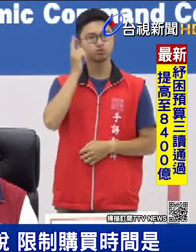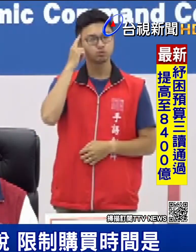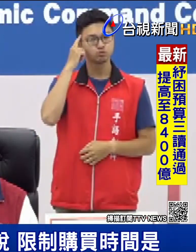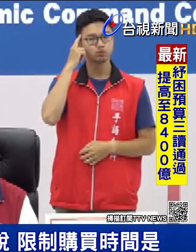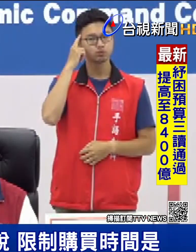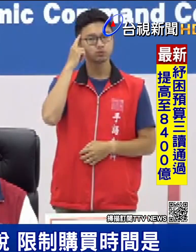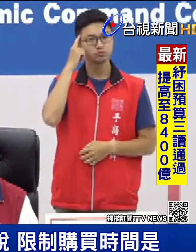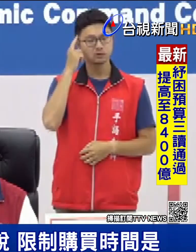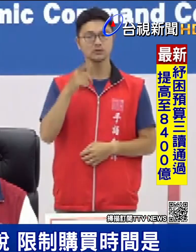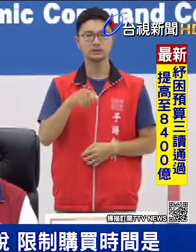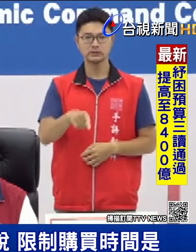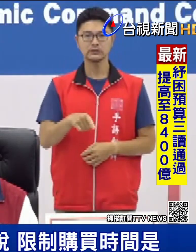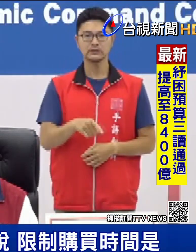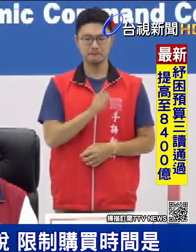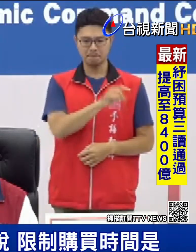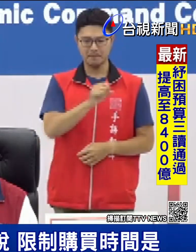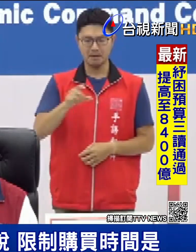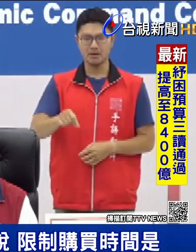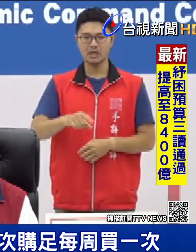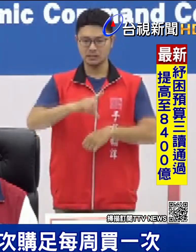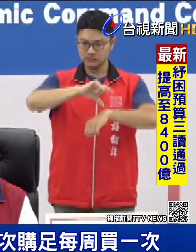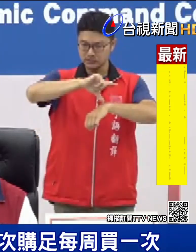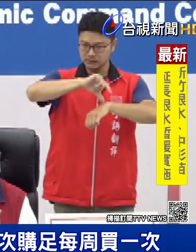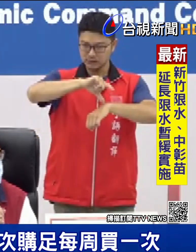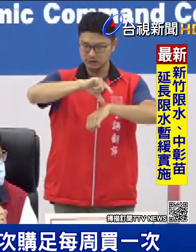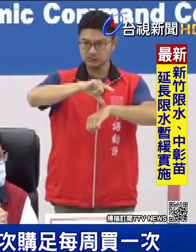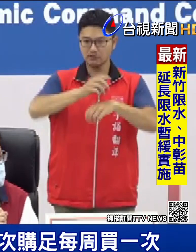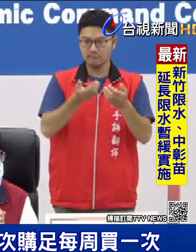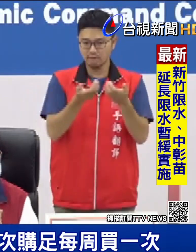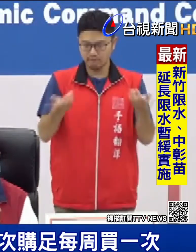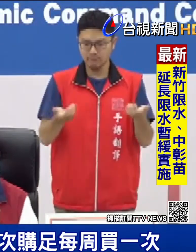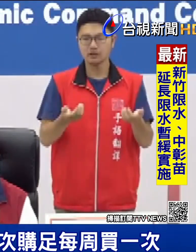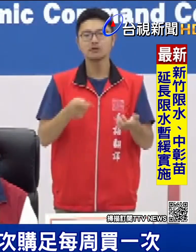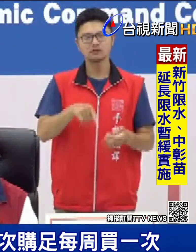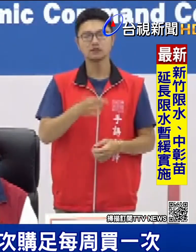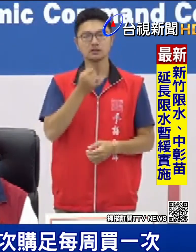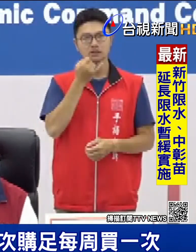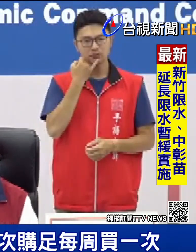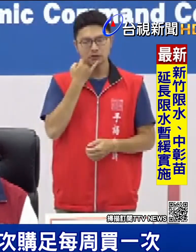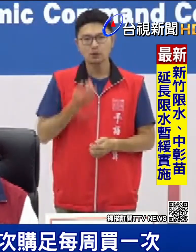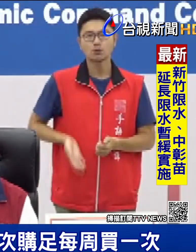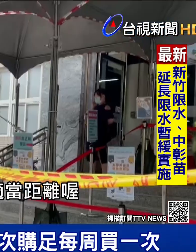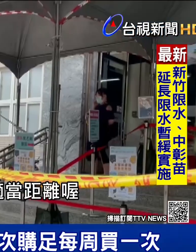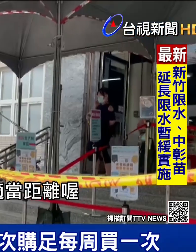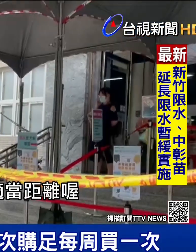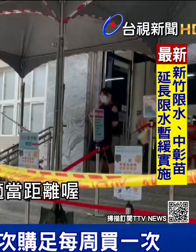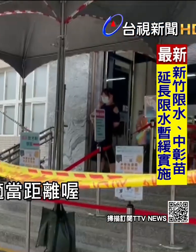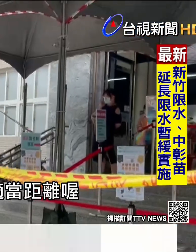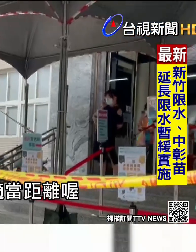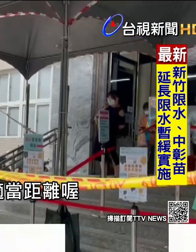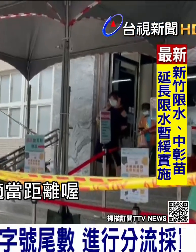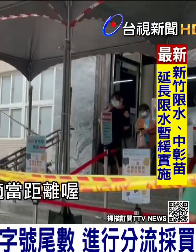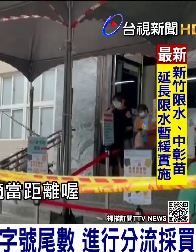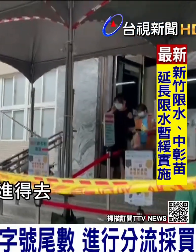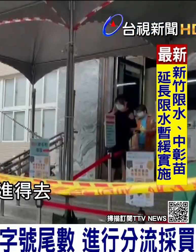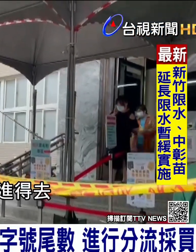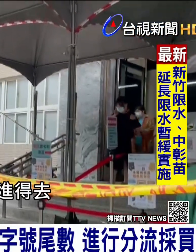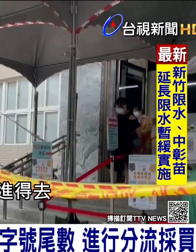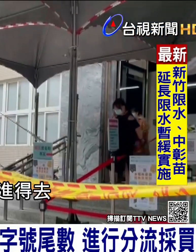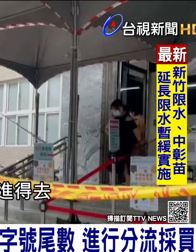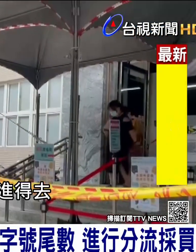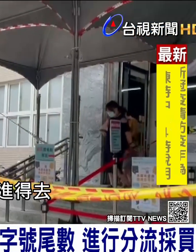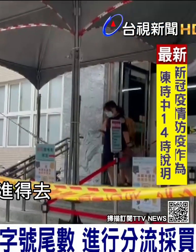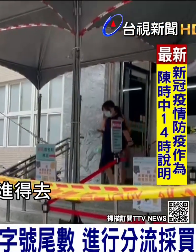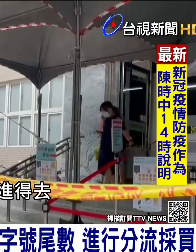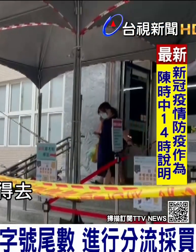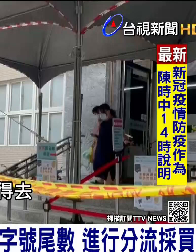这个限制购买时间是可以这个鼓励的，一次购足，每周买一次， 保持一点适当距离，然后大家不